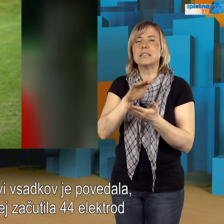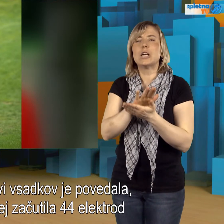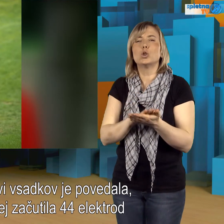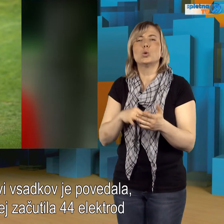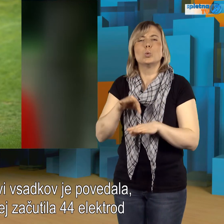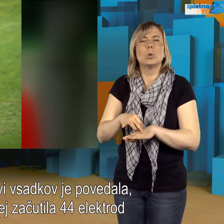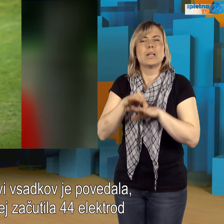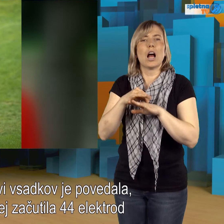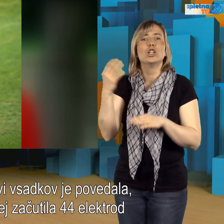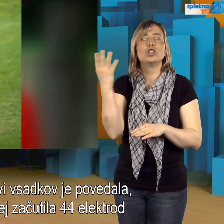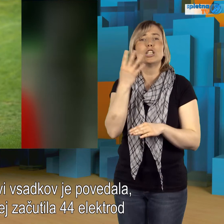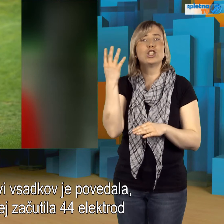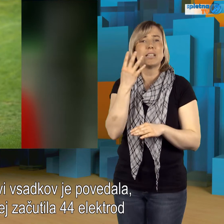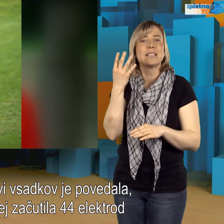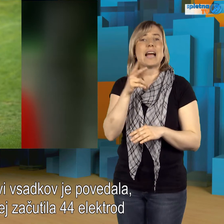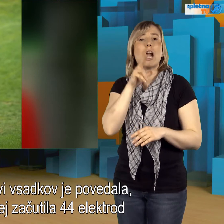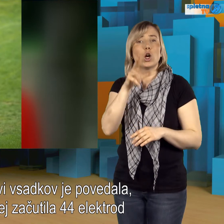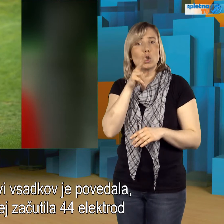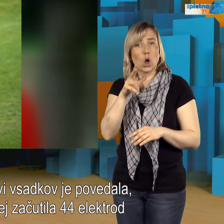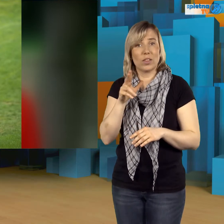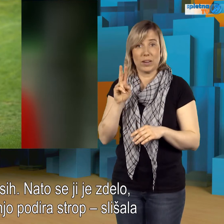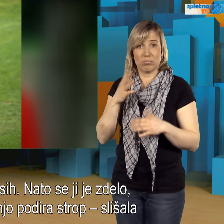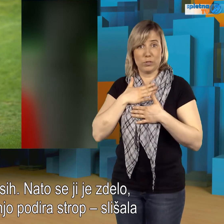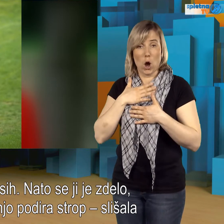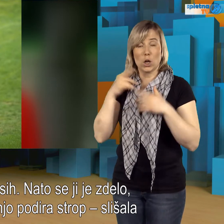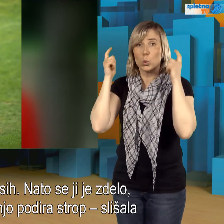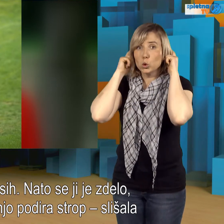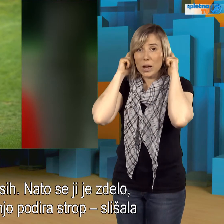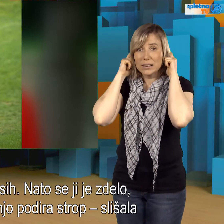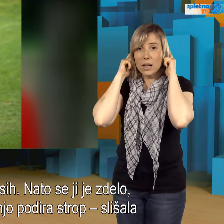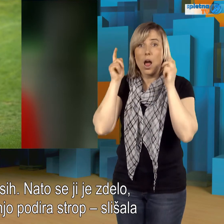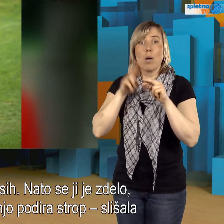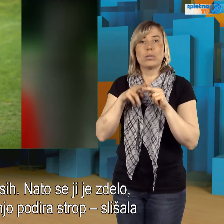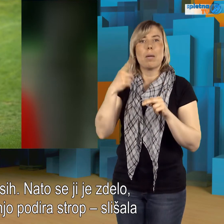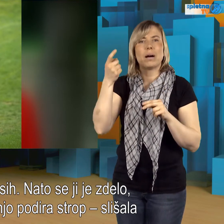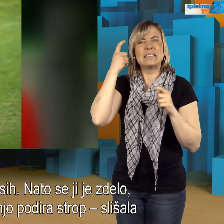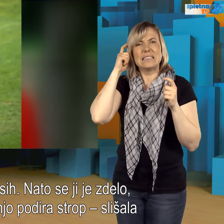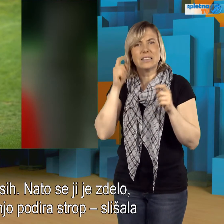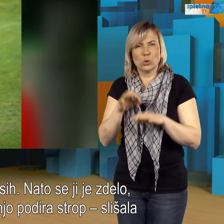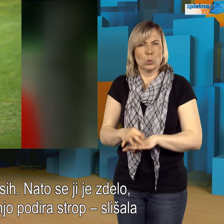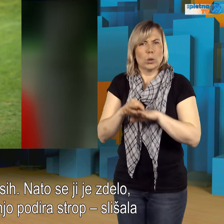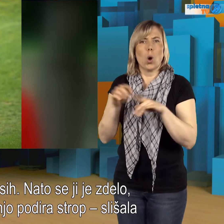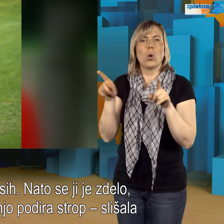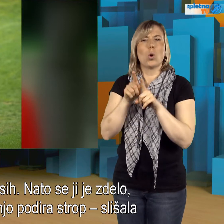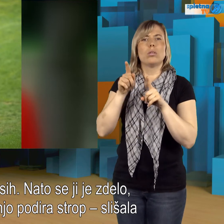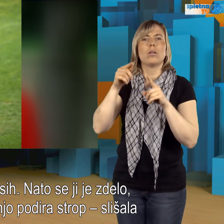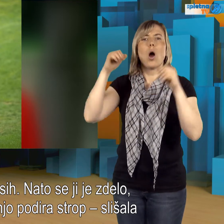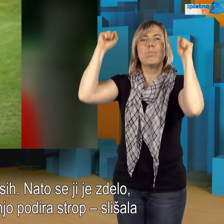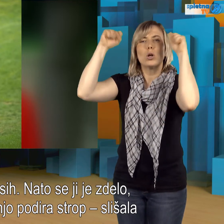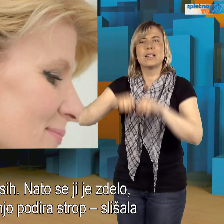začutila 44 elektrod v svojih ušesih. Nato se ji je zdelo, kot da se nanjo podira